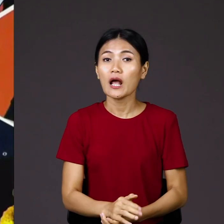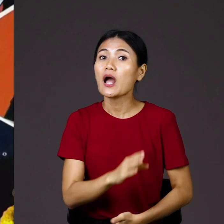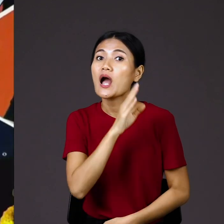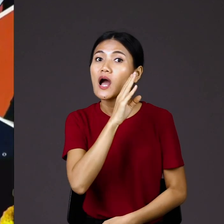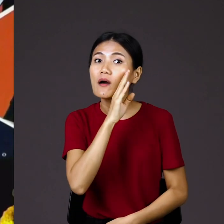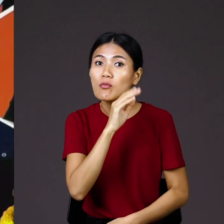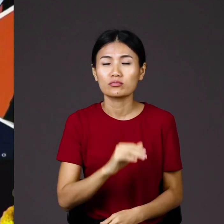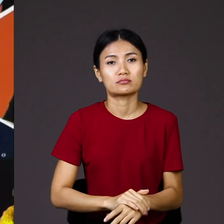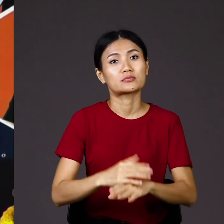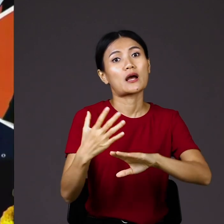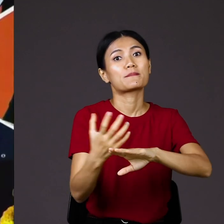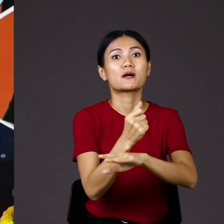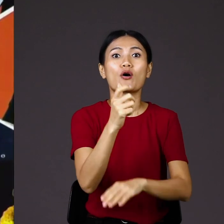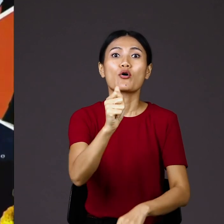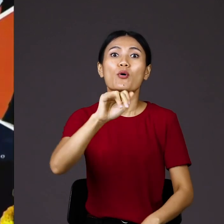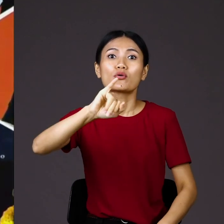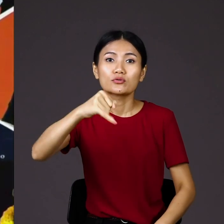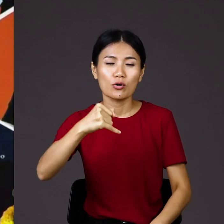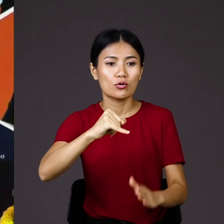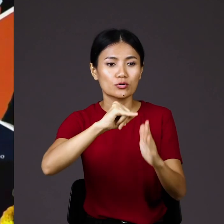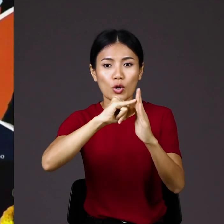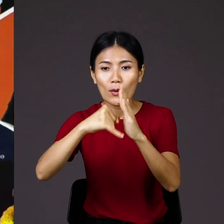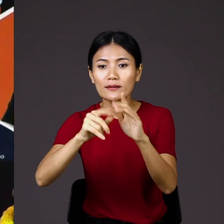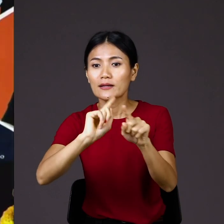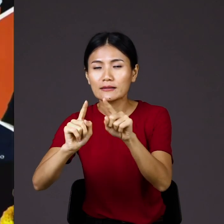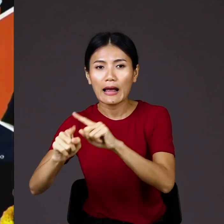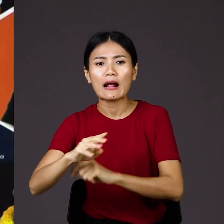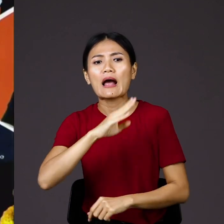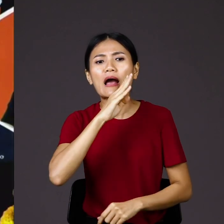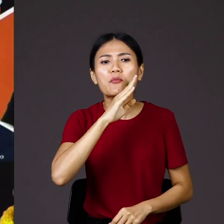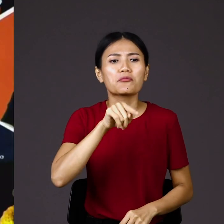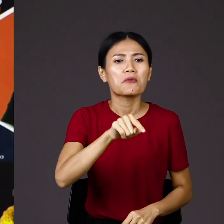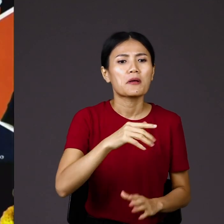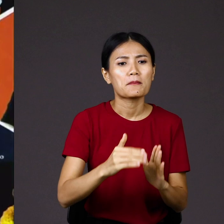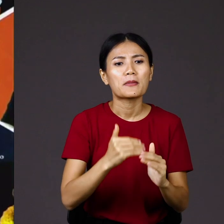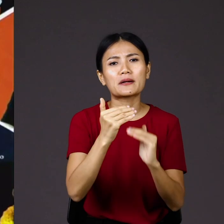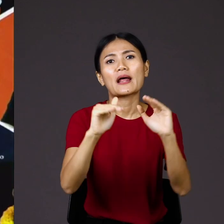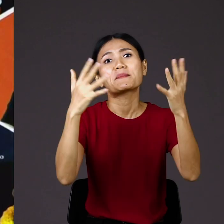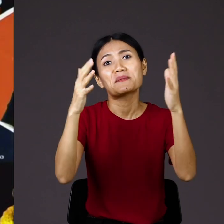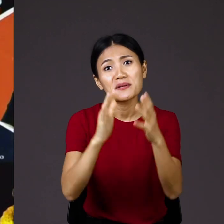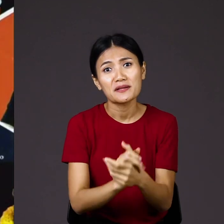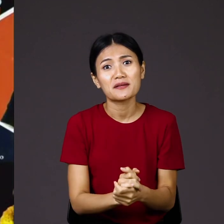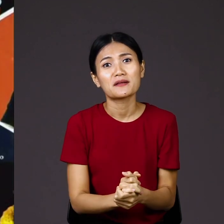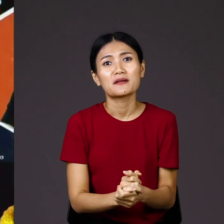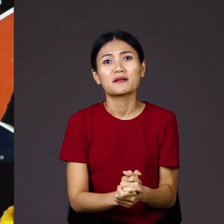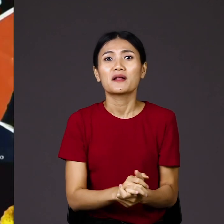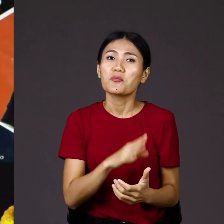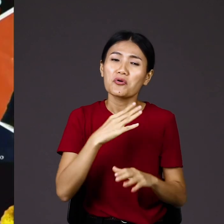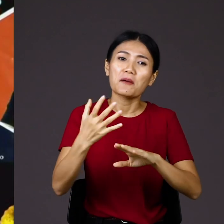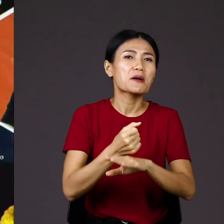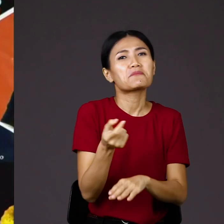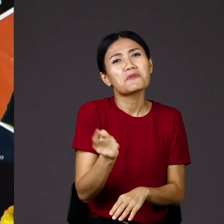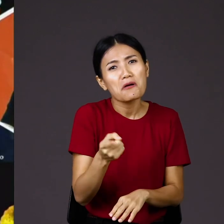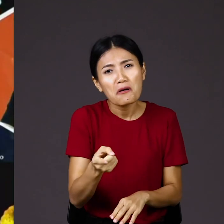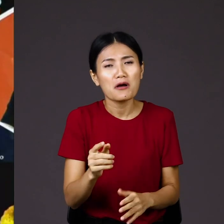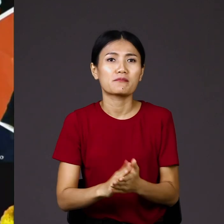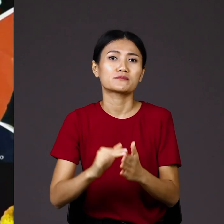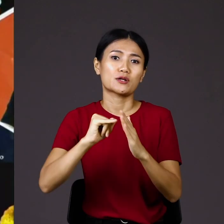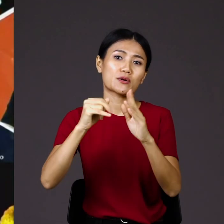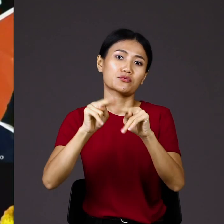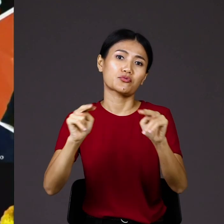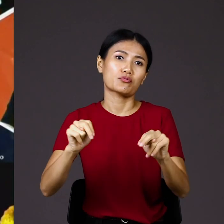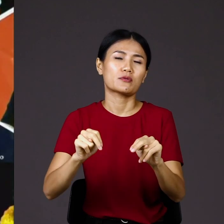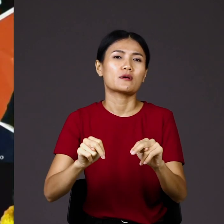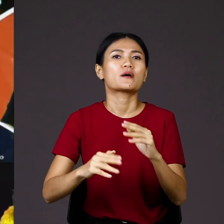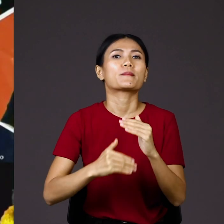ห็นว่าหากการเมืองท้องถิ่นยังเดินอยู่แบบเดิมเราจะไม่มีวันเปลี่ยนแปลงที่น